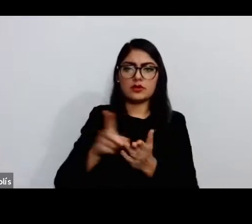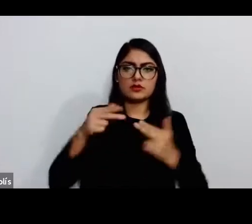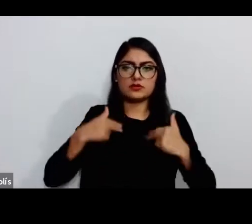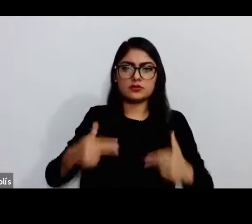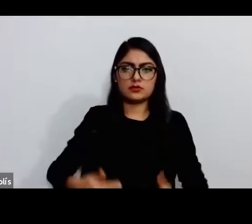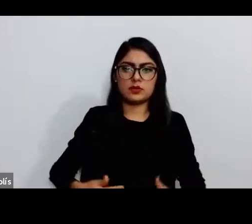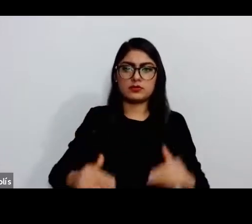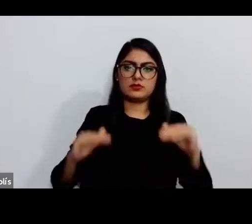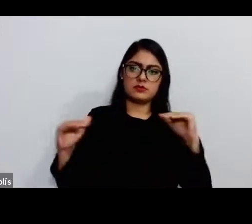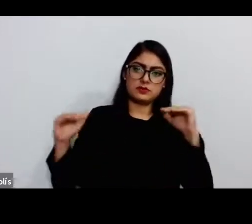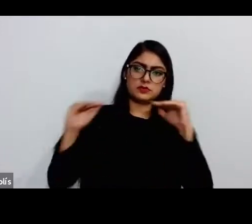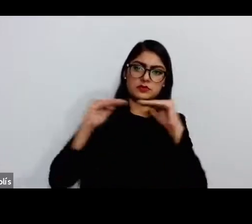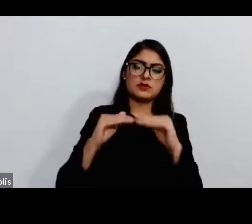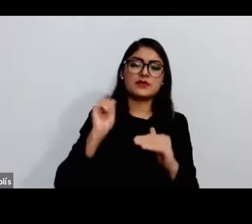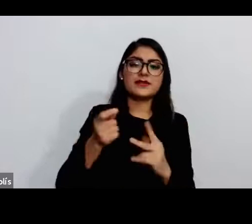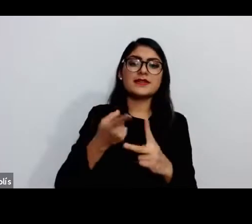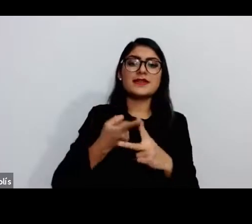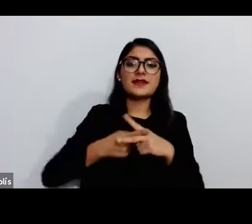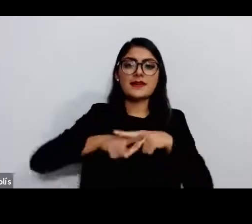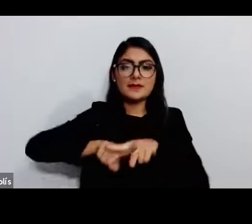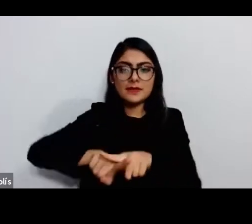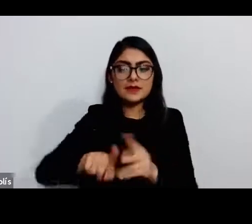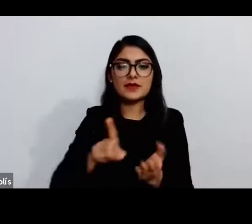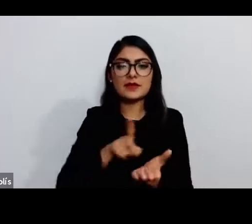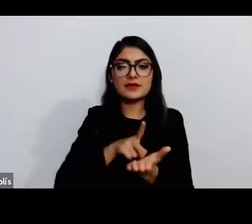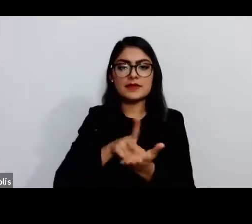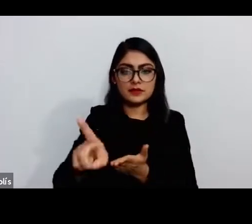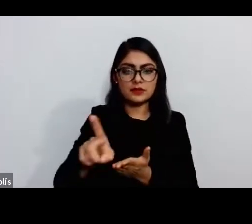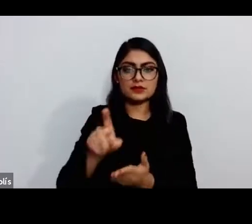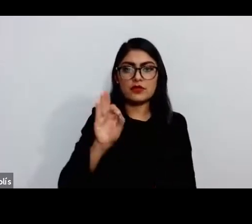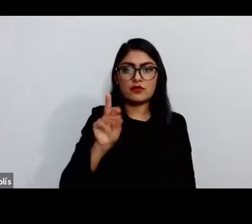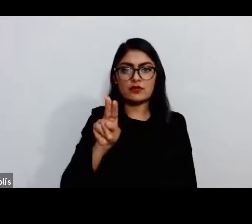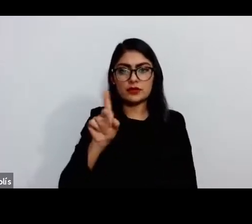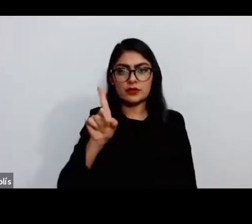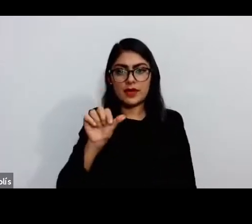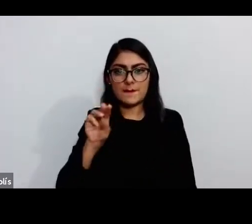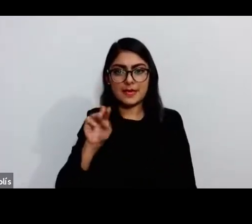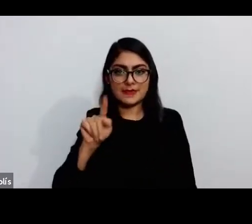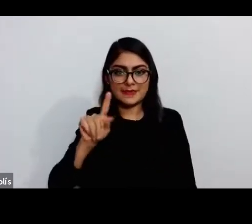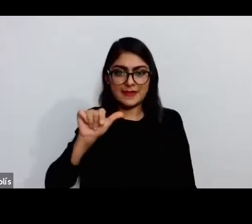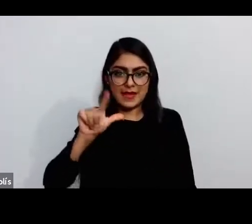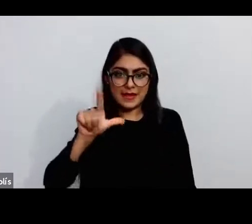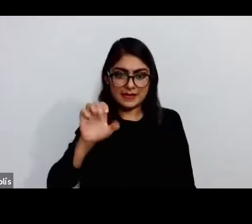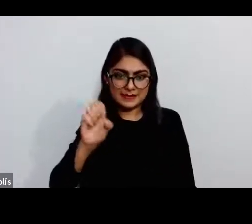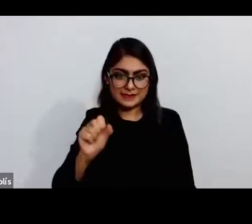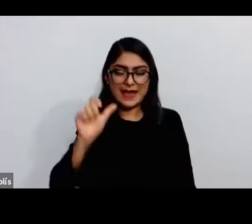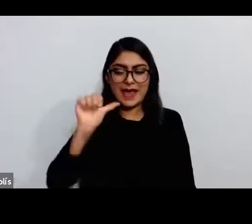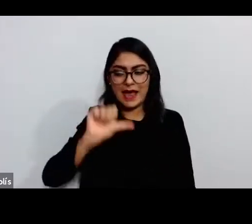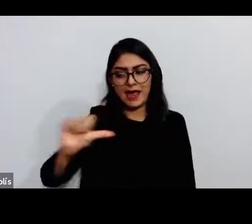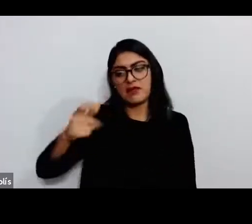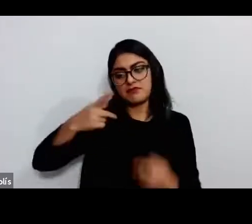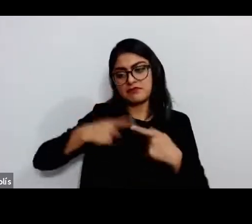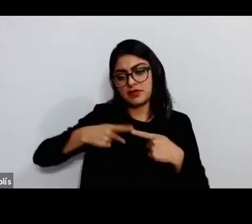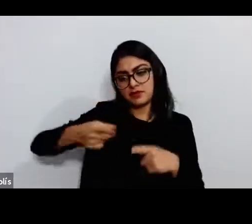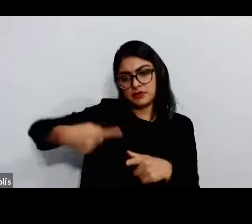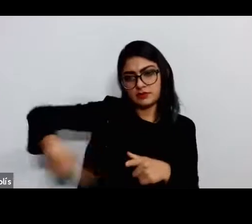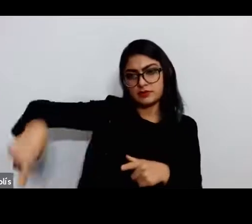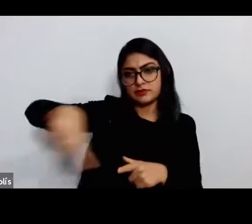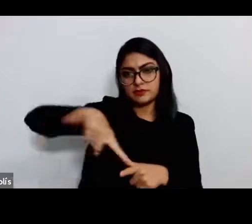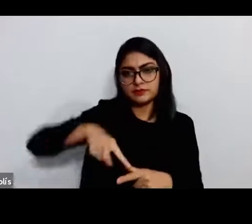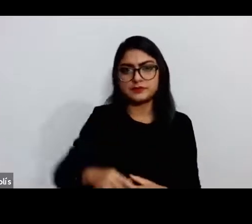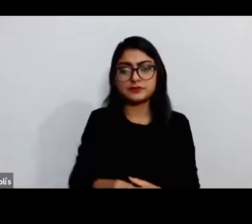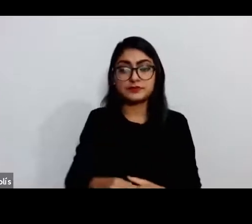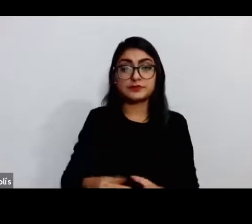atribuyen los derechos humanos o derechos fundamentales a todas esas personas, ¿no? En un principio, la universalidad, como decía,